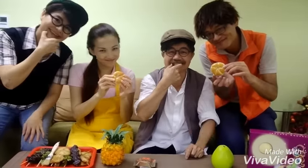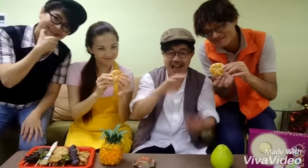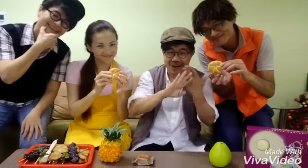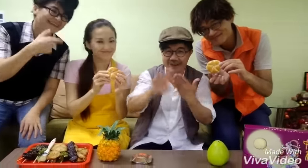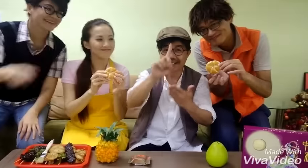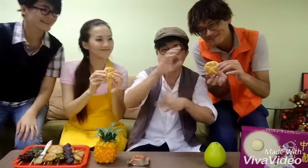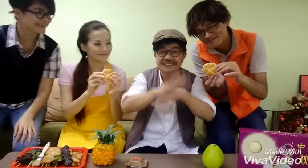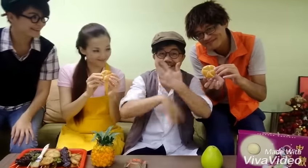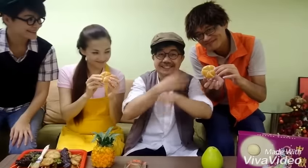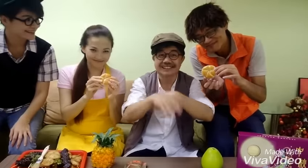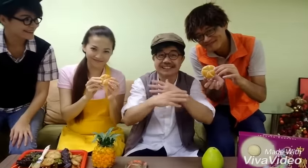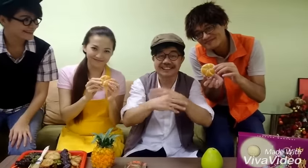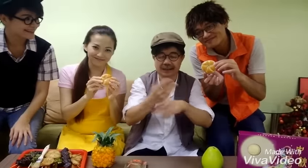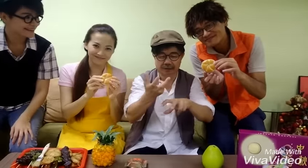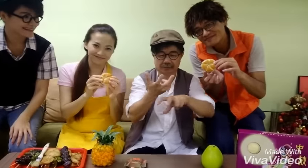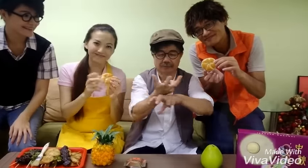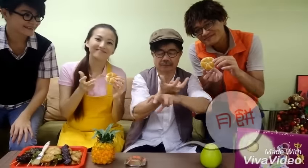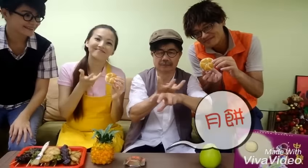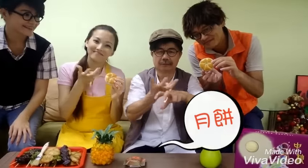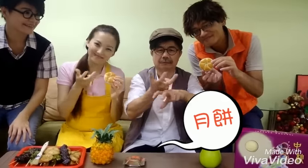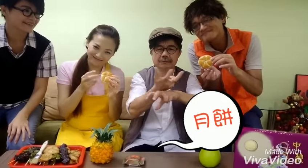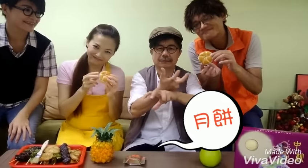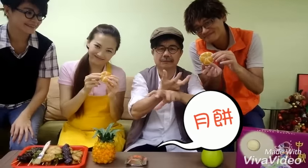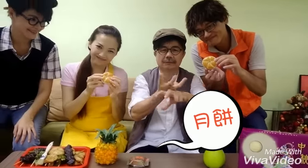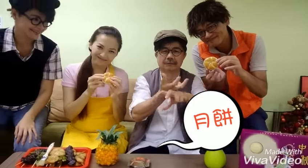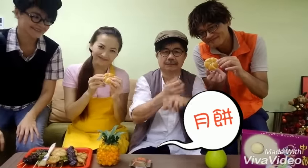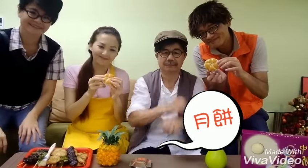月饼。另外一个手语是月饼。